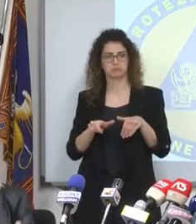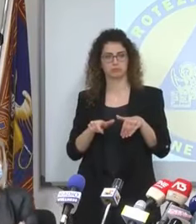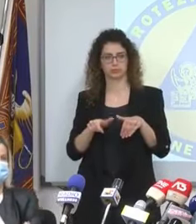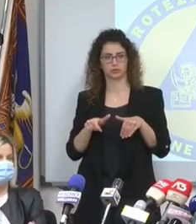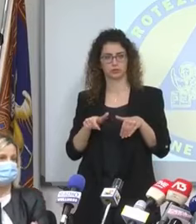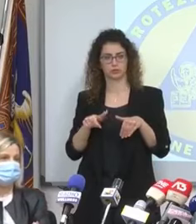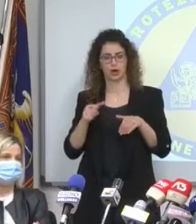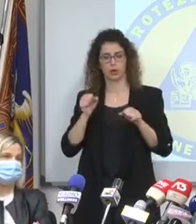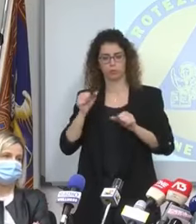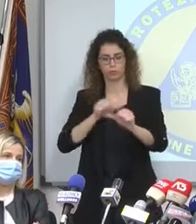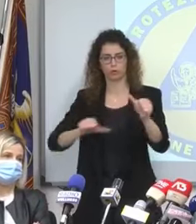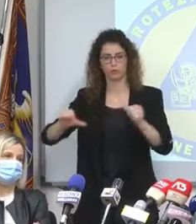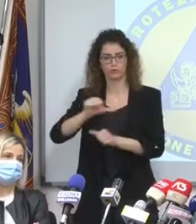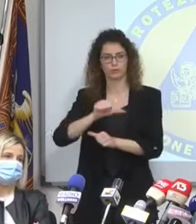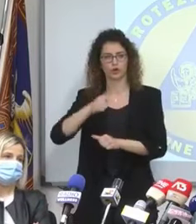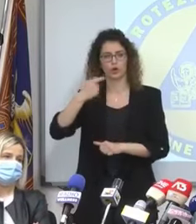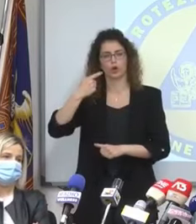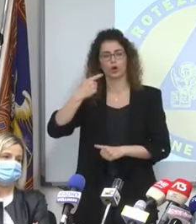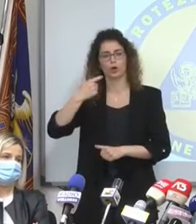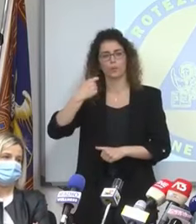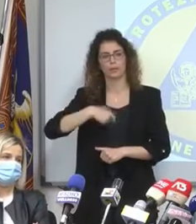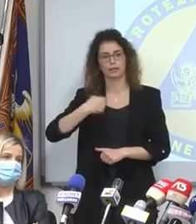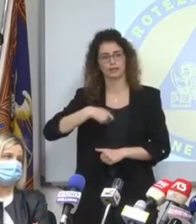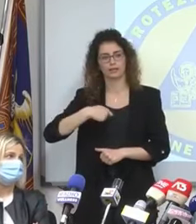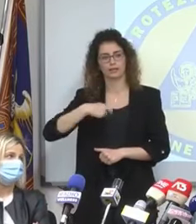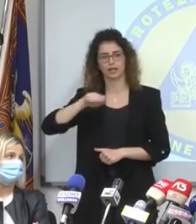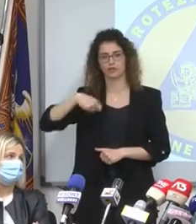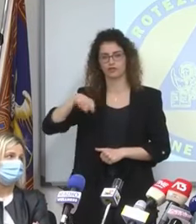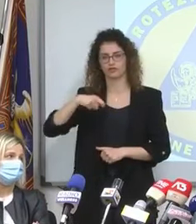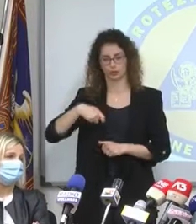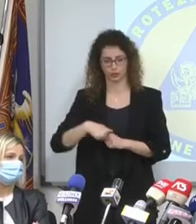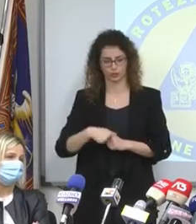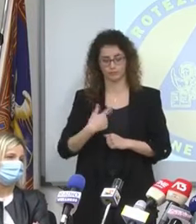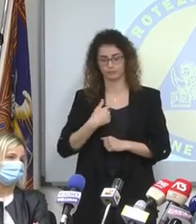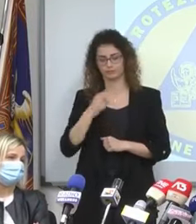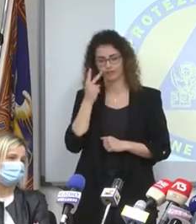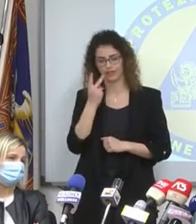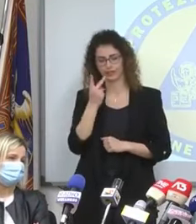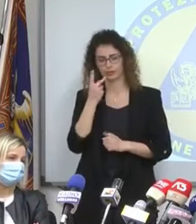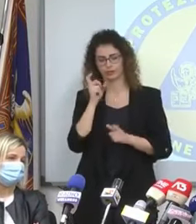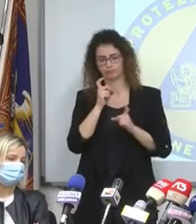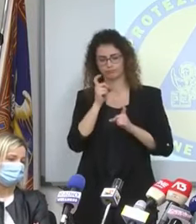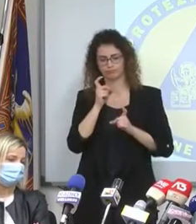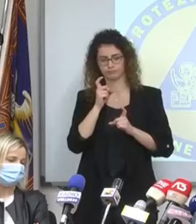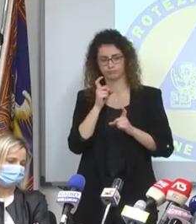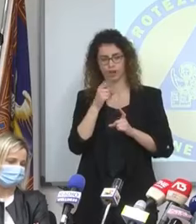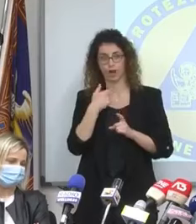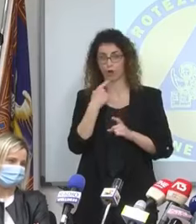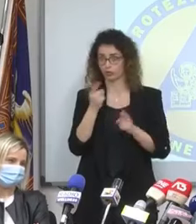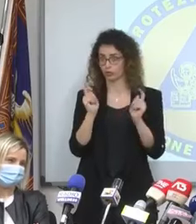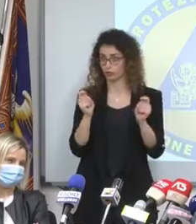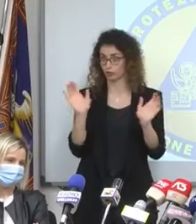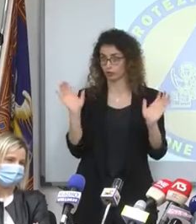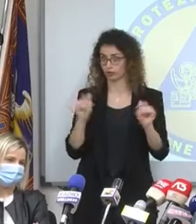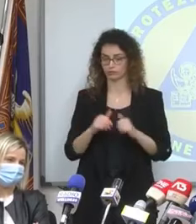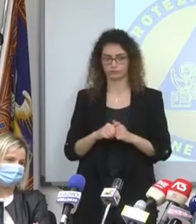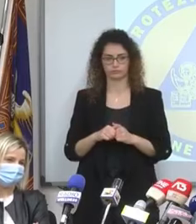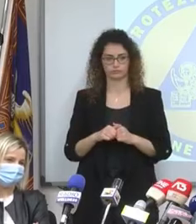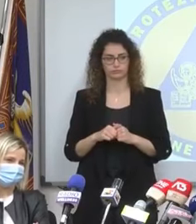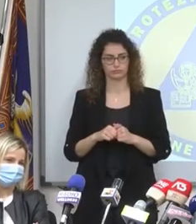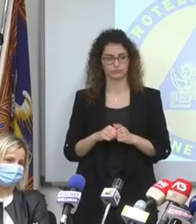del Friuli Venezia Giulia Fedriga. Vedo che lei annuisce. Ho letto anch'io il giornale.